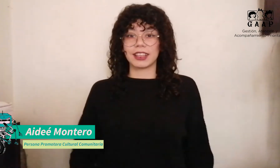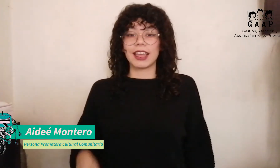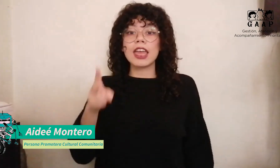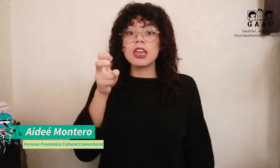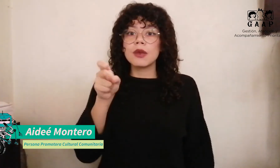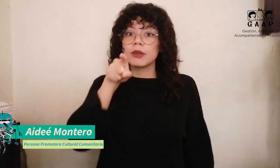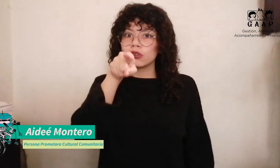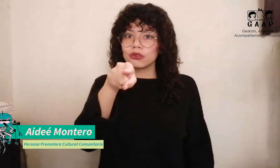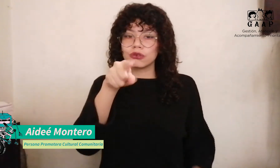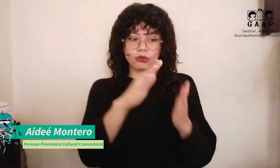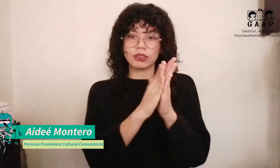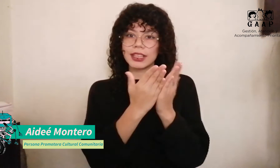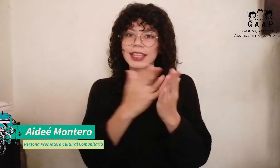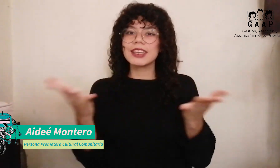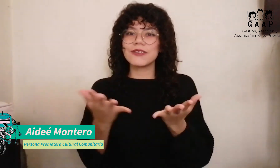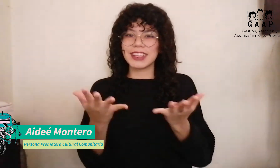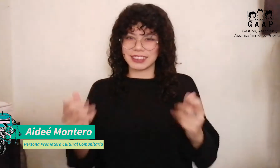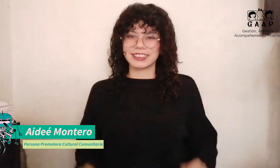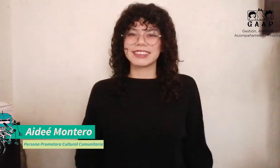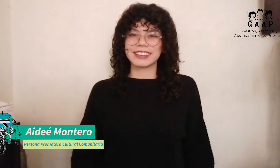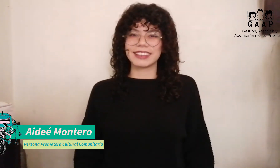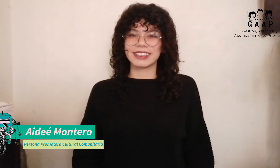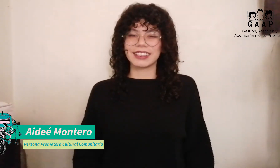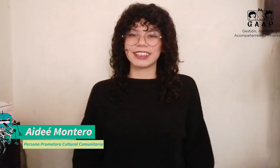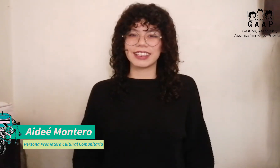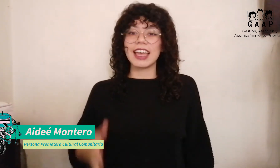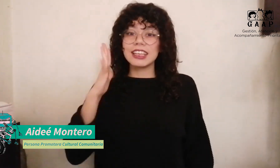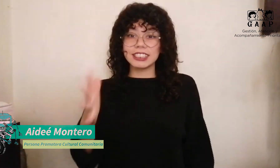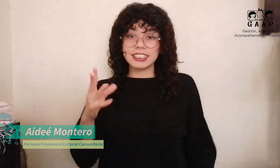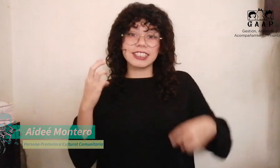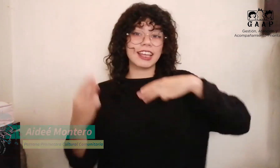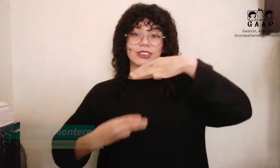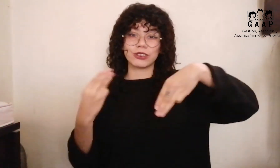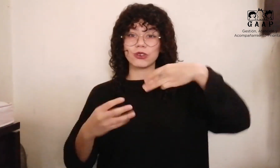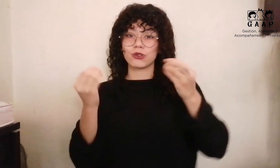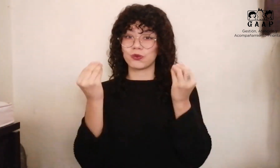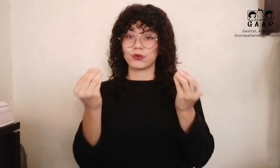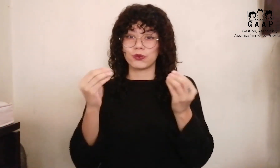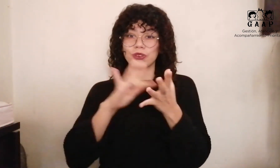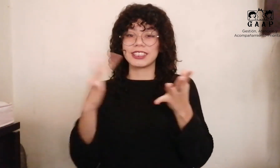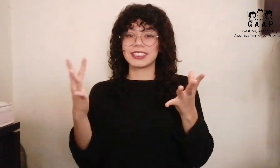crear tu propio herbario. Esto sería todo. Muchas gracias y nos vemos.